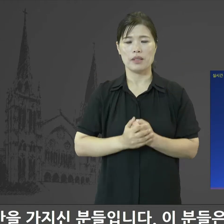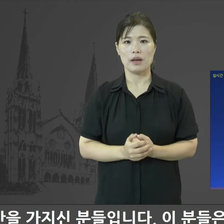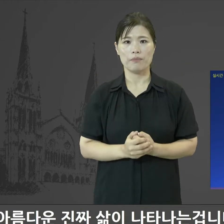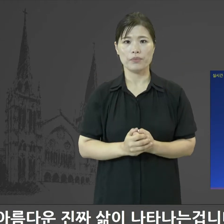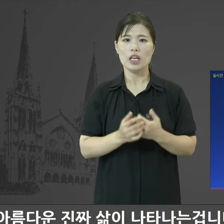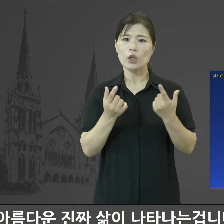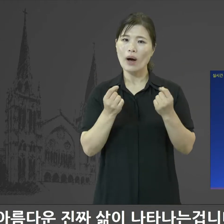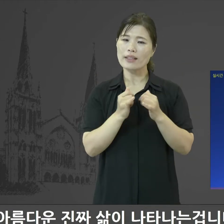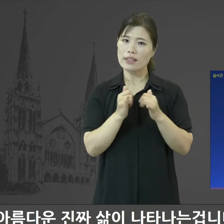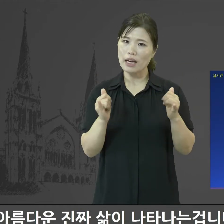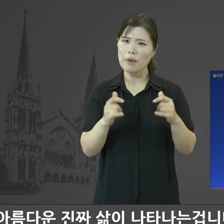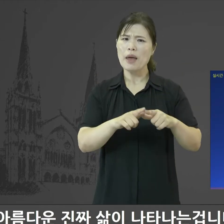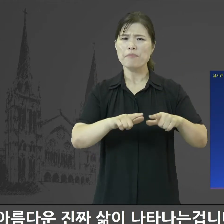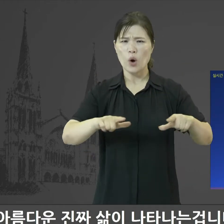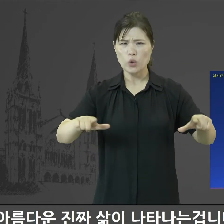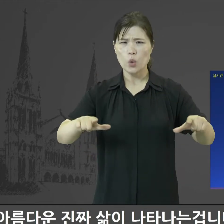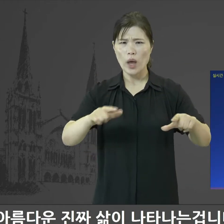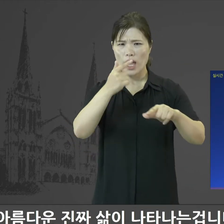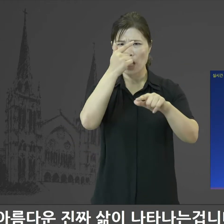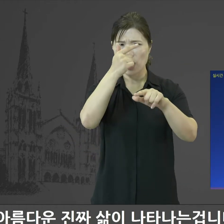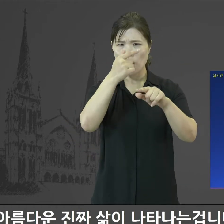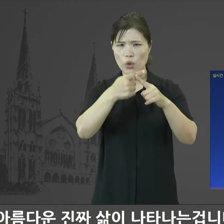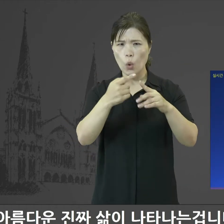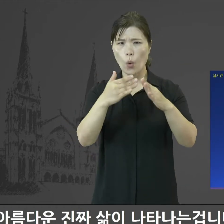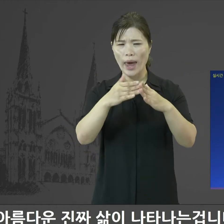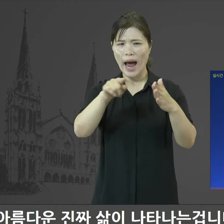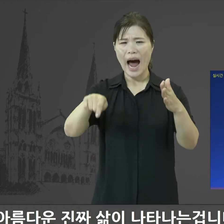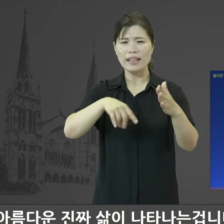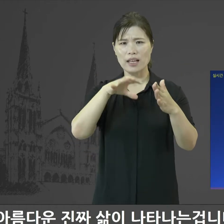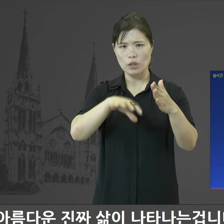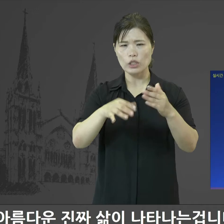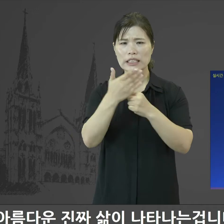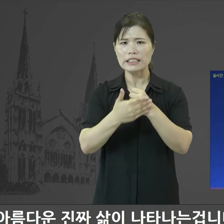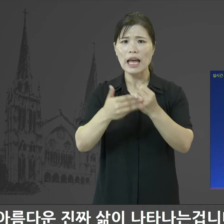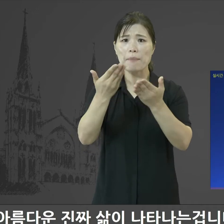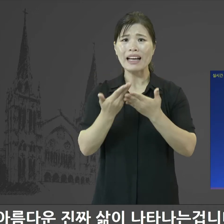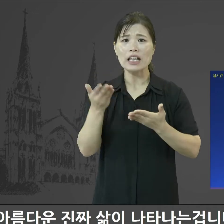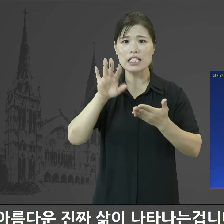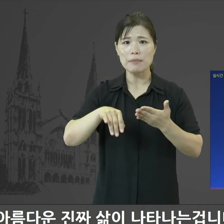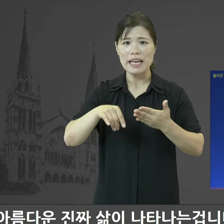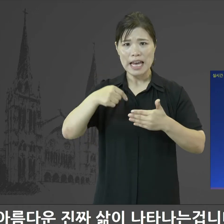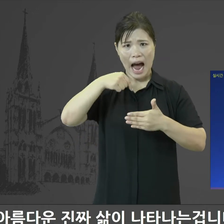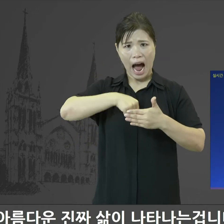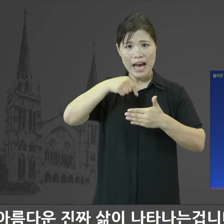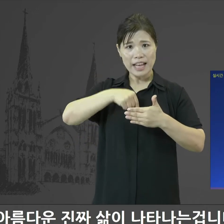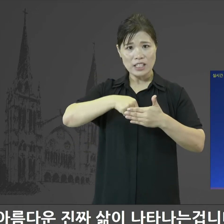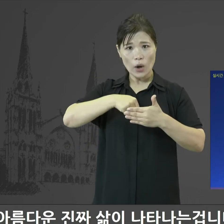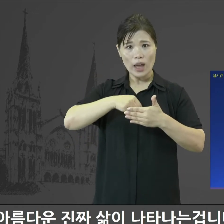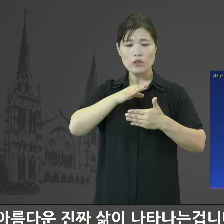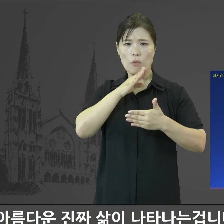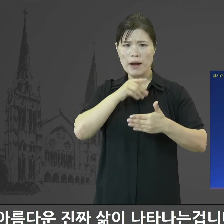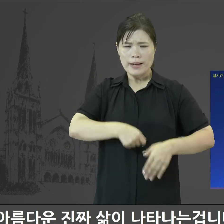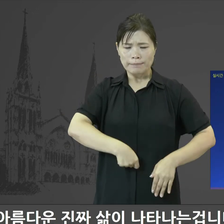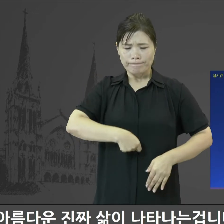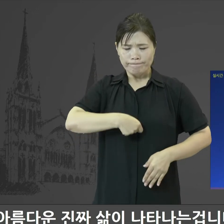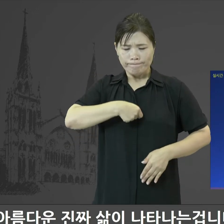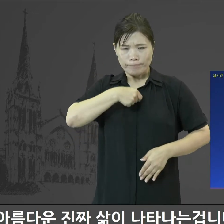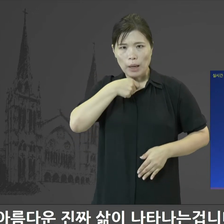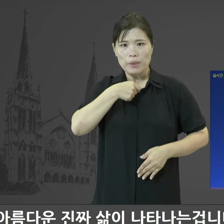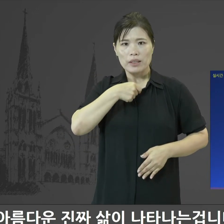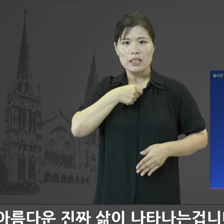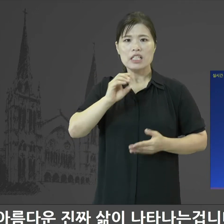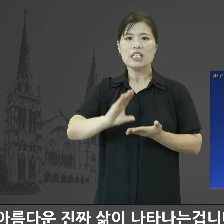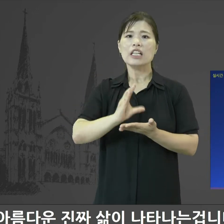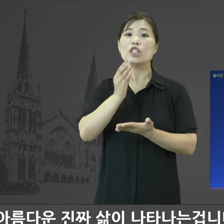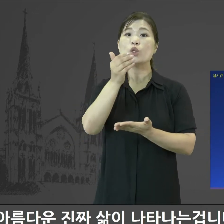이런 분들은 평소 교회에서 은혜를 많이 받기도 했지만 그 내면으로부터 뿜어나오는 그리스도인으로서의 신실함이 벌써 많은